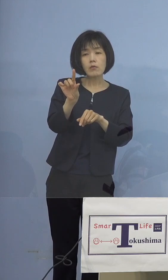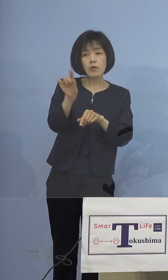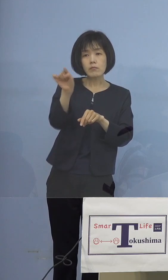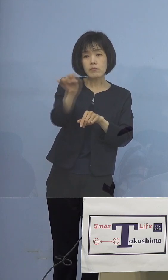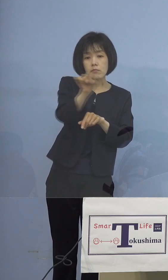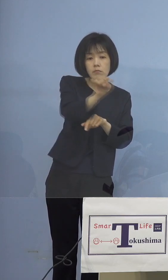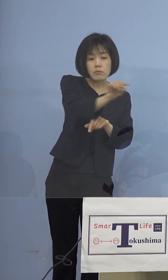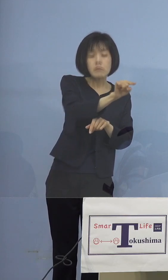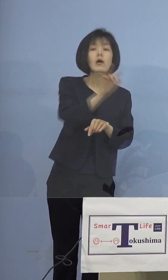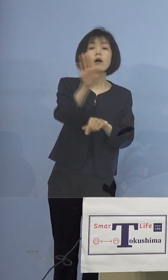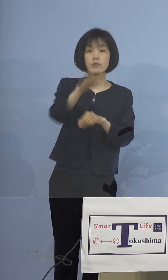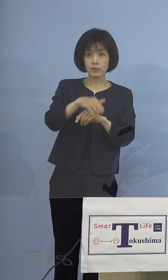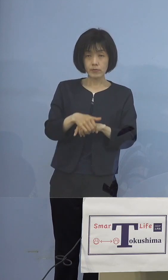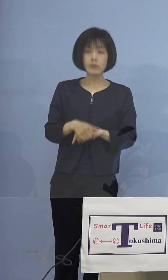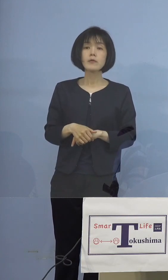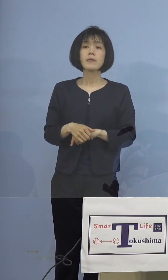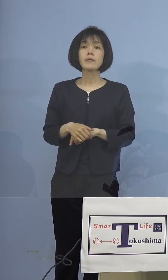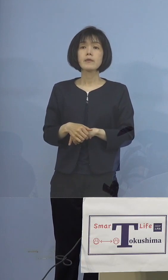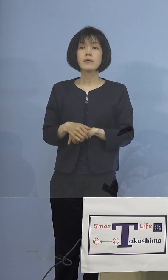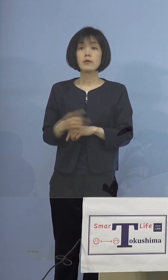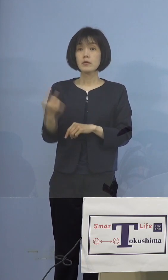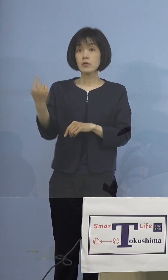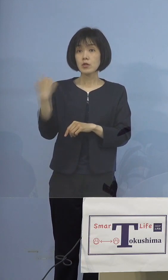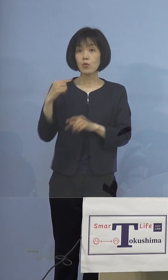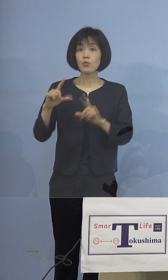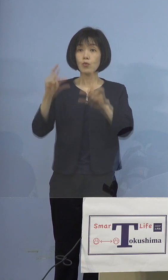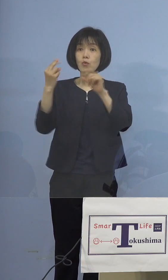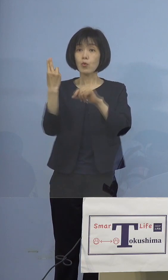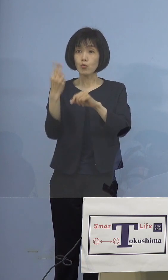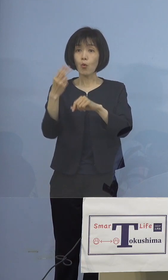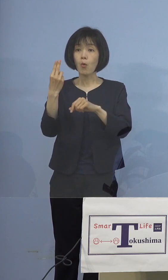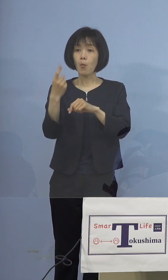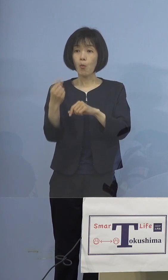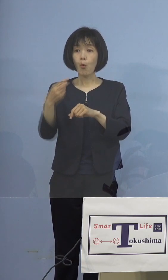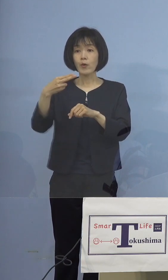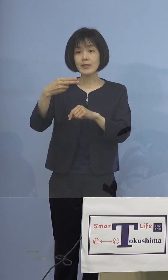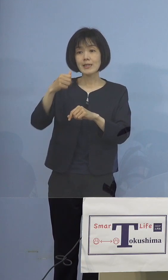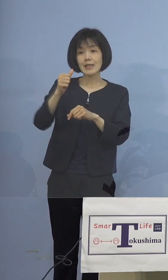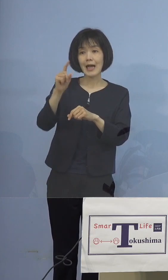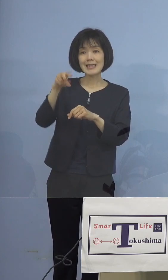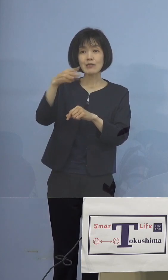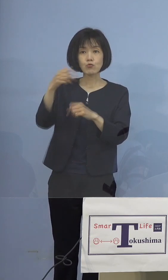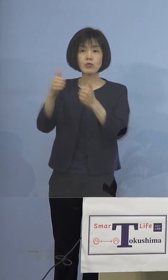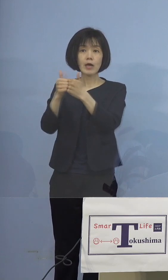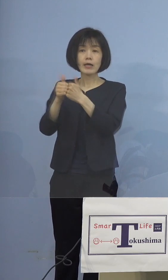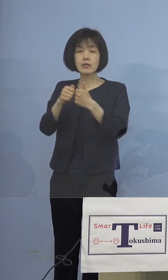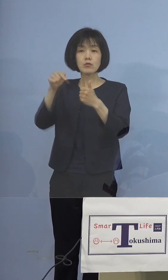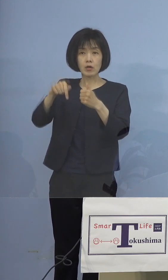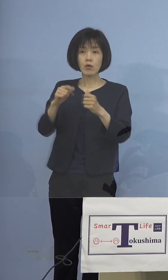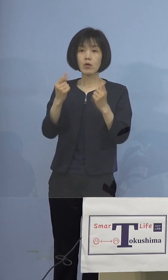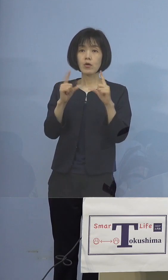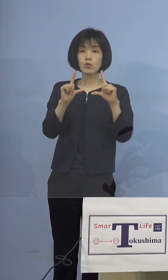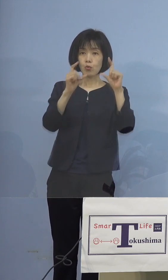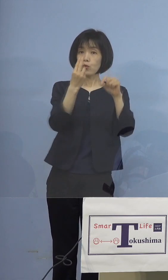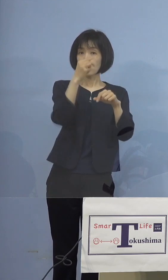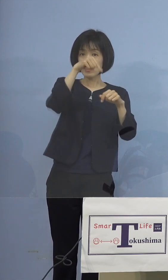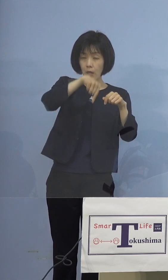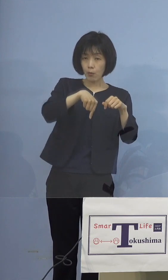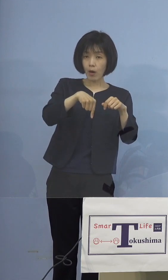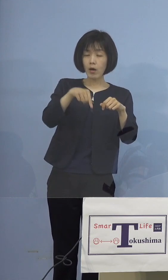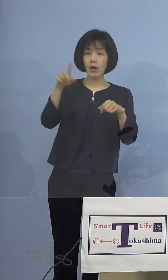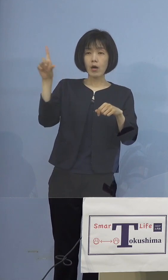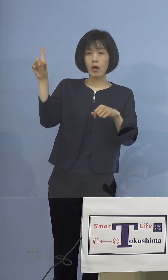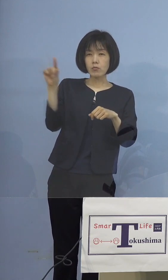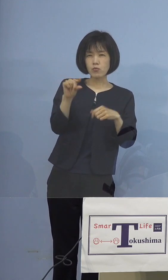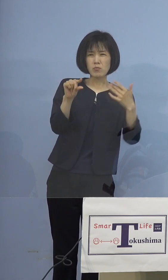が、昨日の東京都のモニタリング会議では都内の新規感染者数は十分に下がりきっ